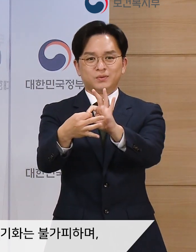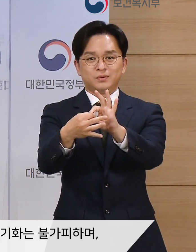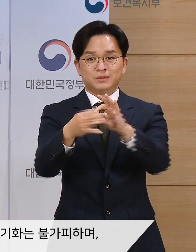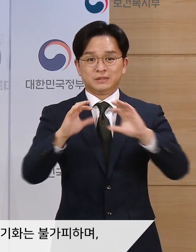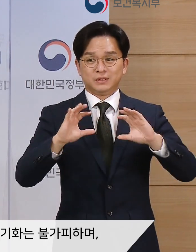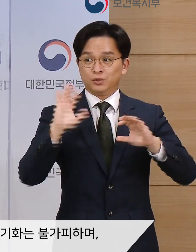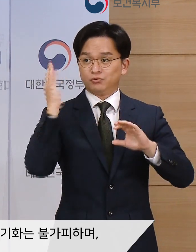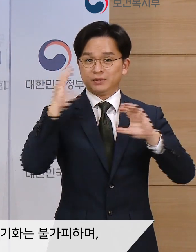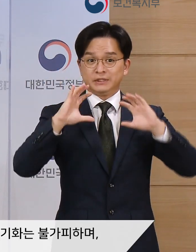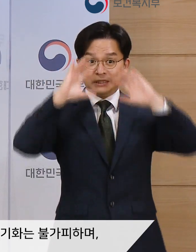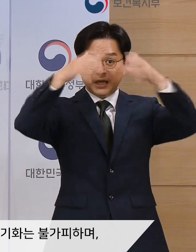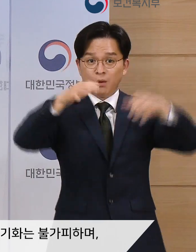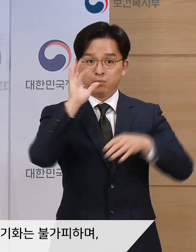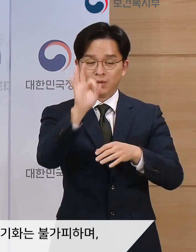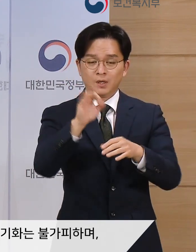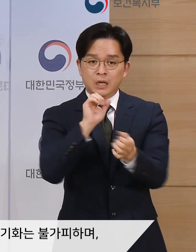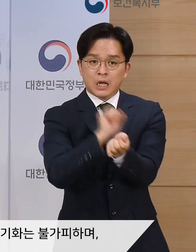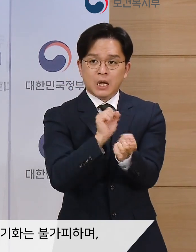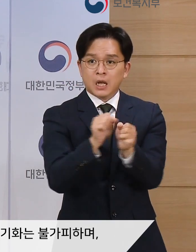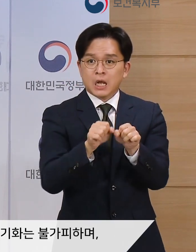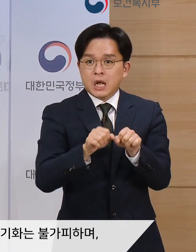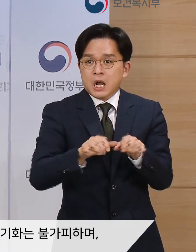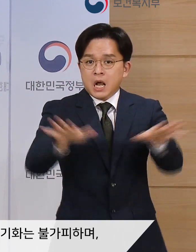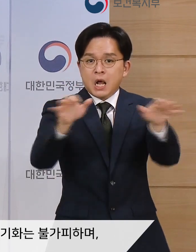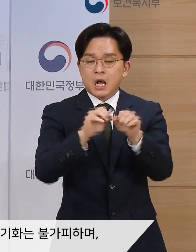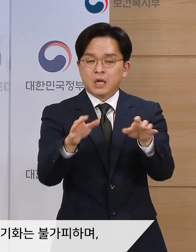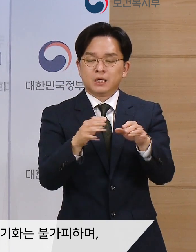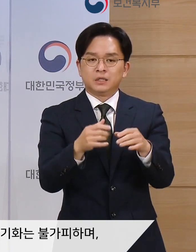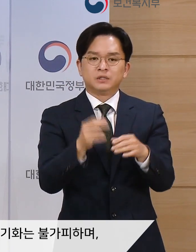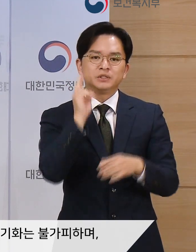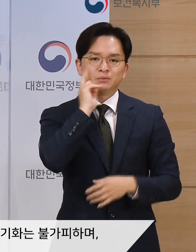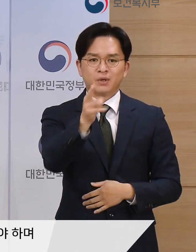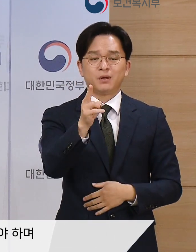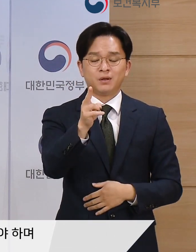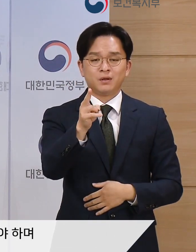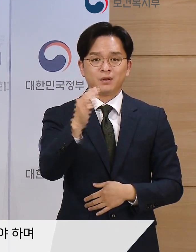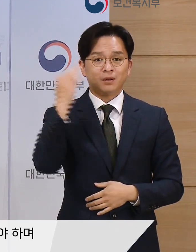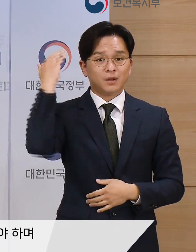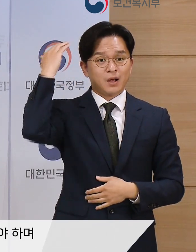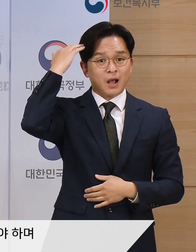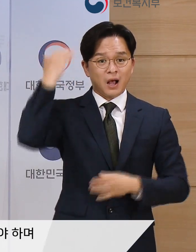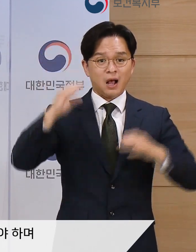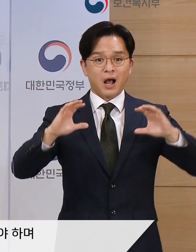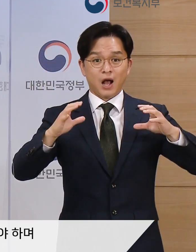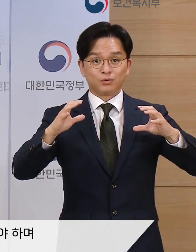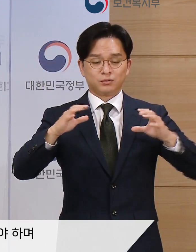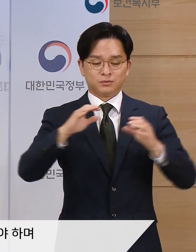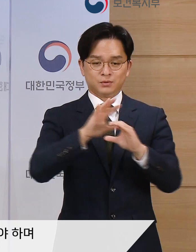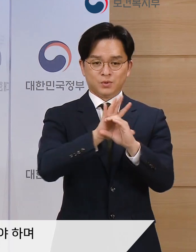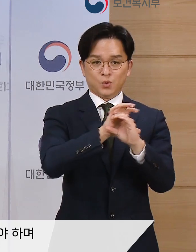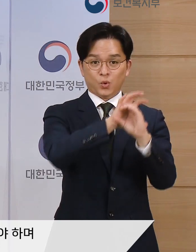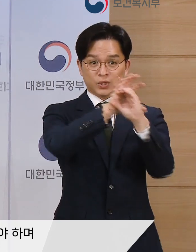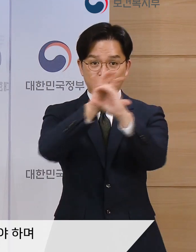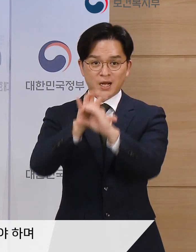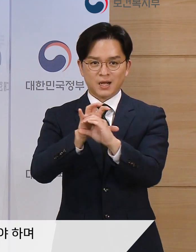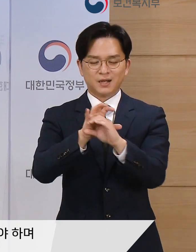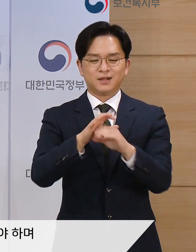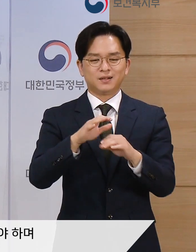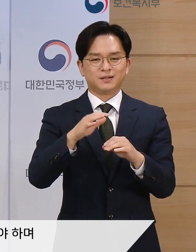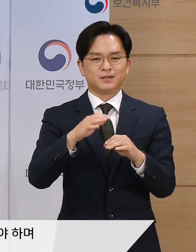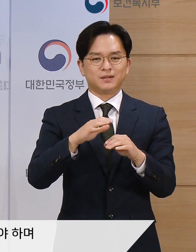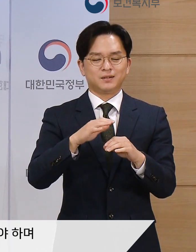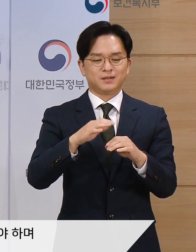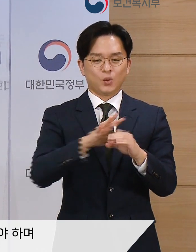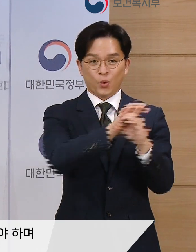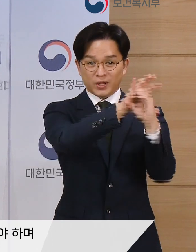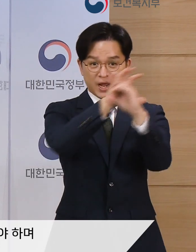세계적으로도 유행은 더욱 확산되는 추세입니다. 우리는 상당 기간 코로나19와 공존하는